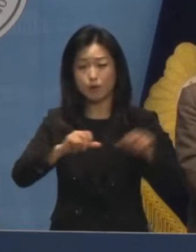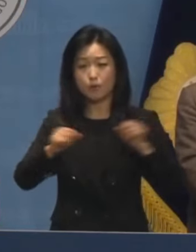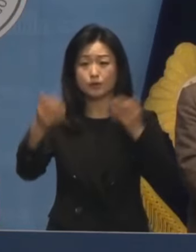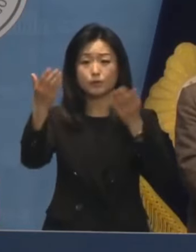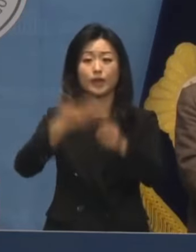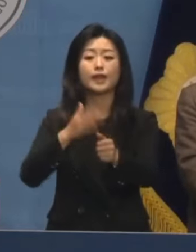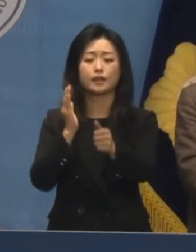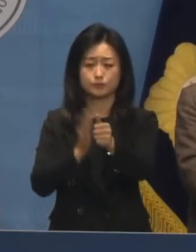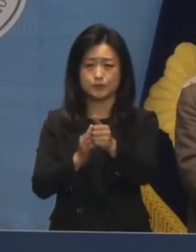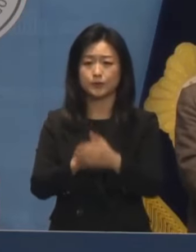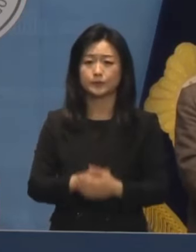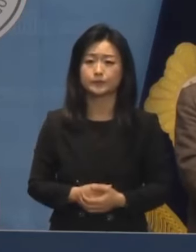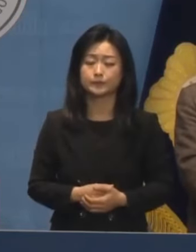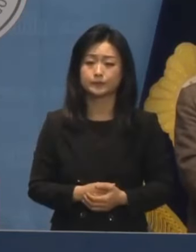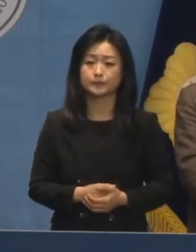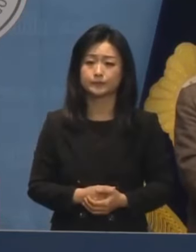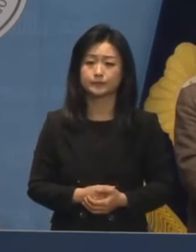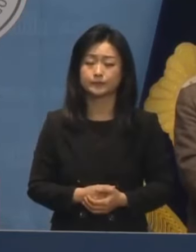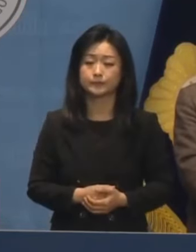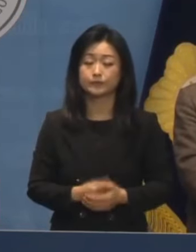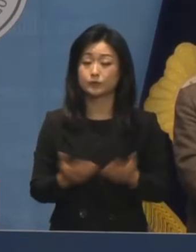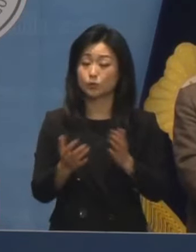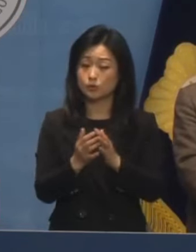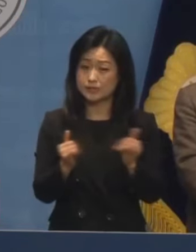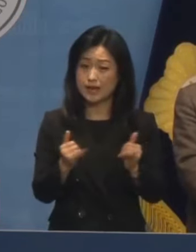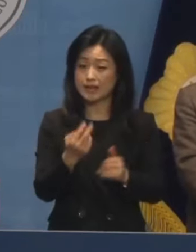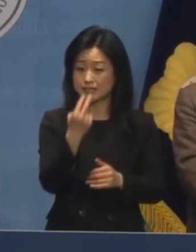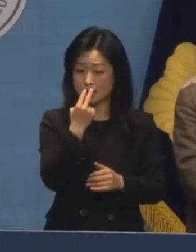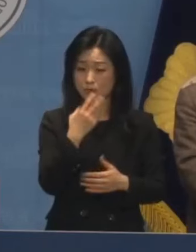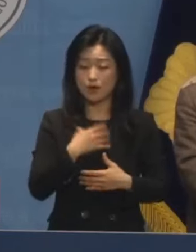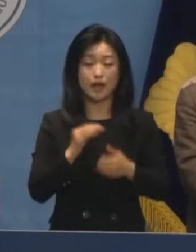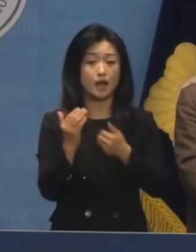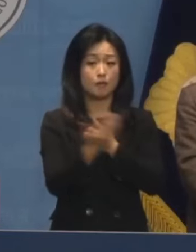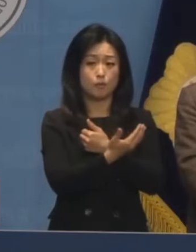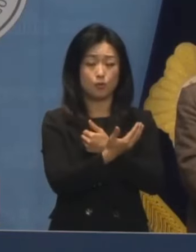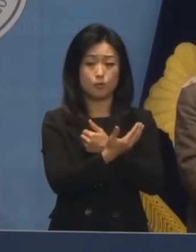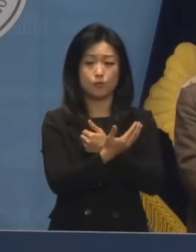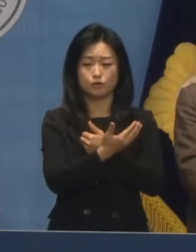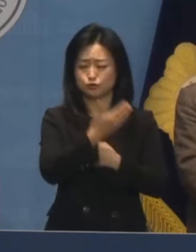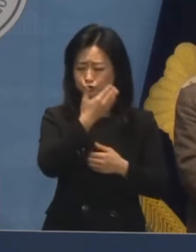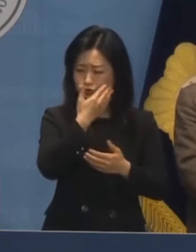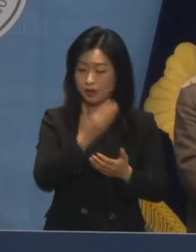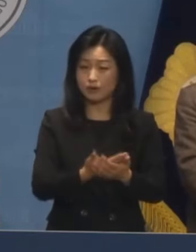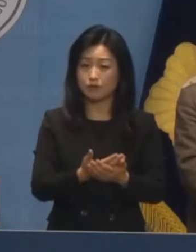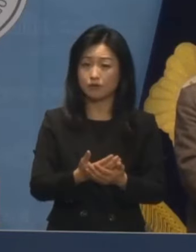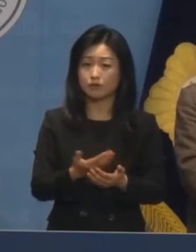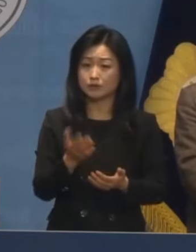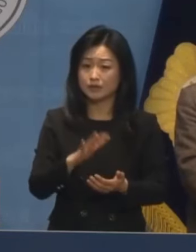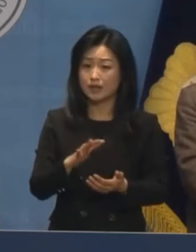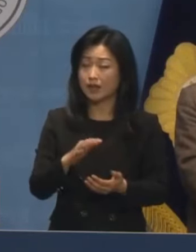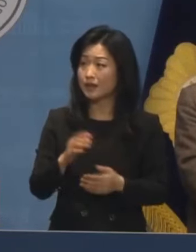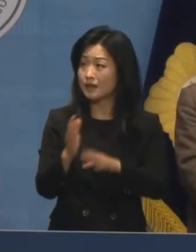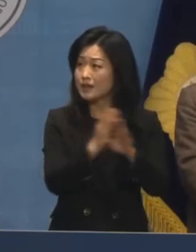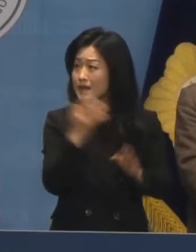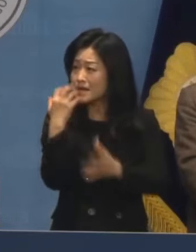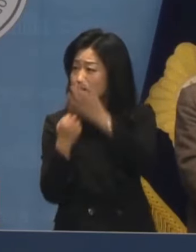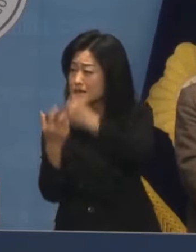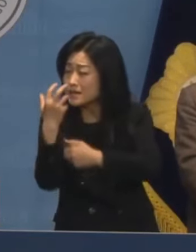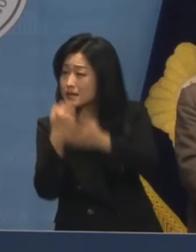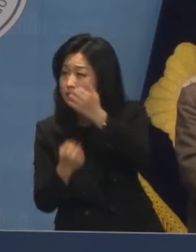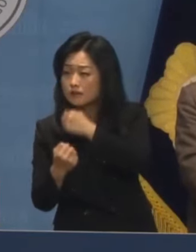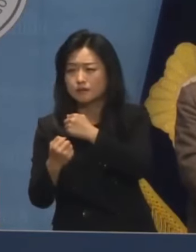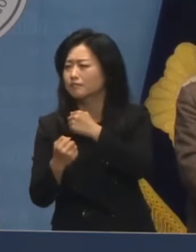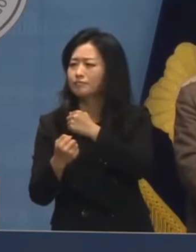것을 촉구합니다 노동자들의 생명과 안전을 담보로 이익을 추구하는 전근대적 형태는